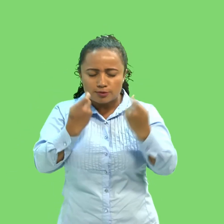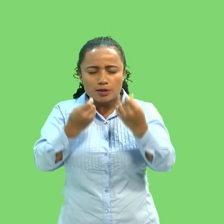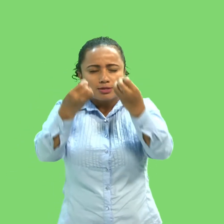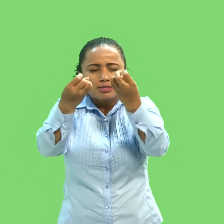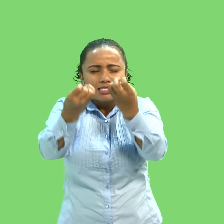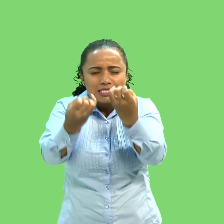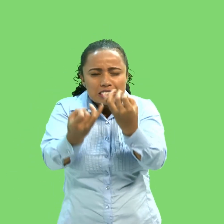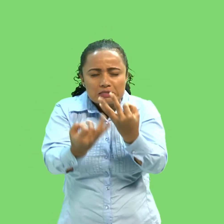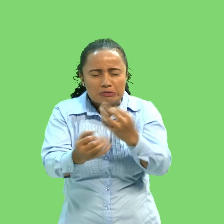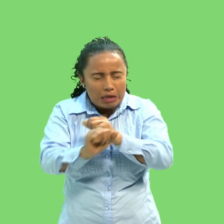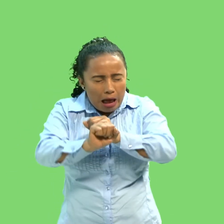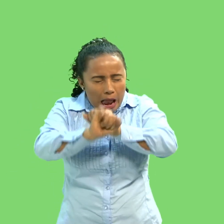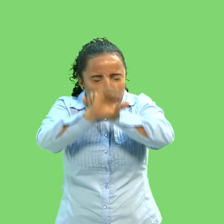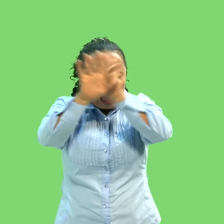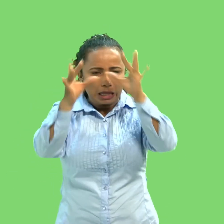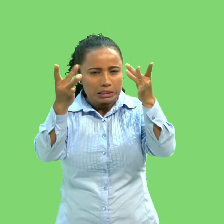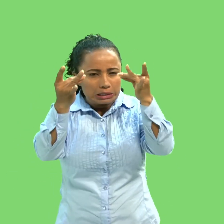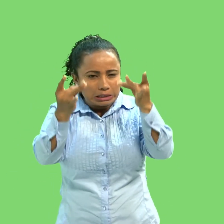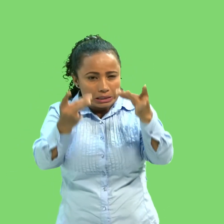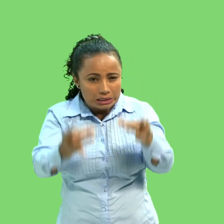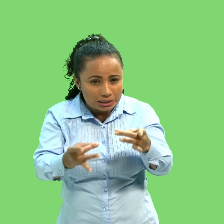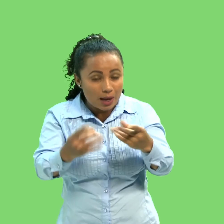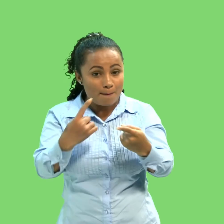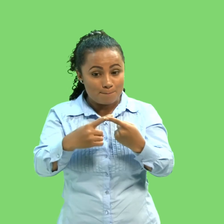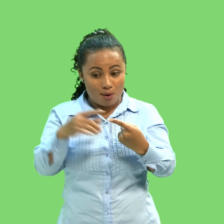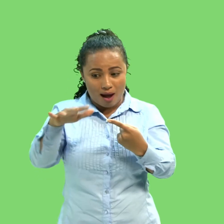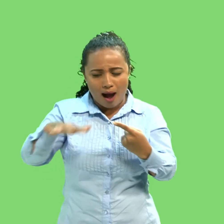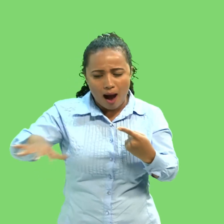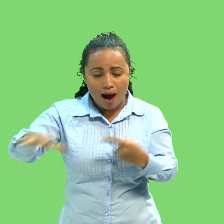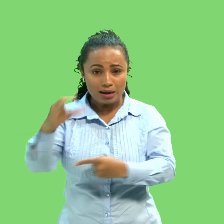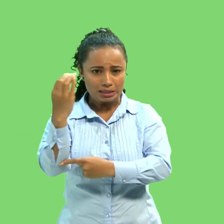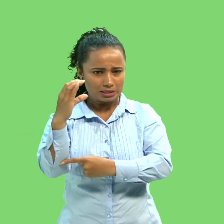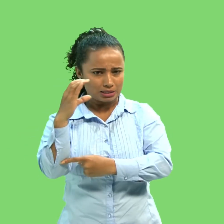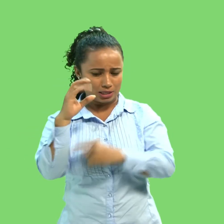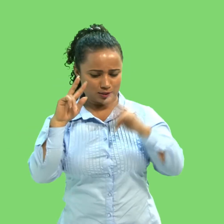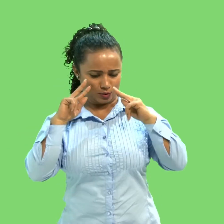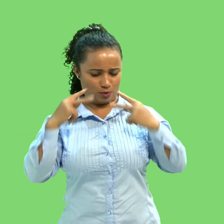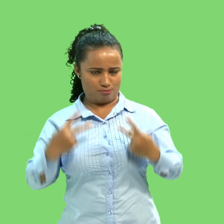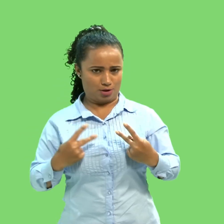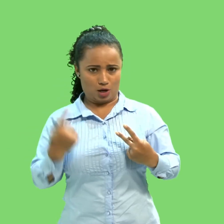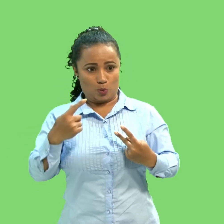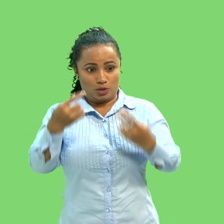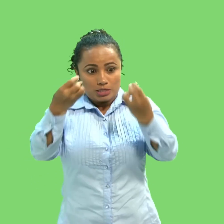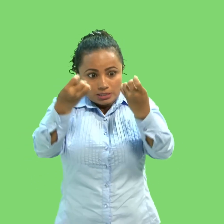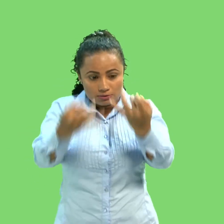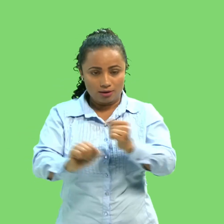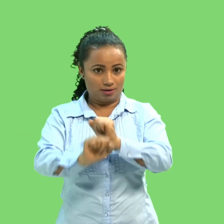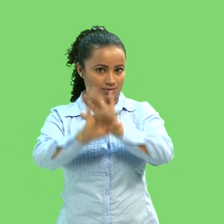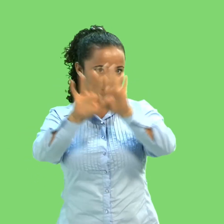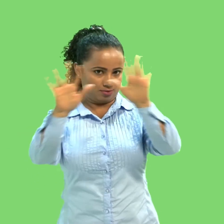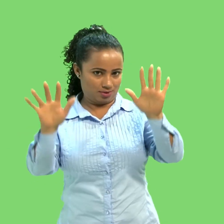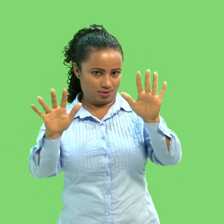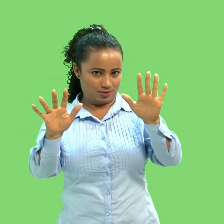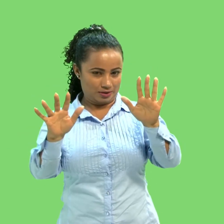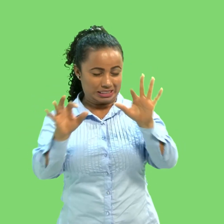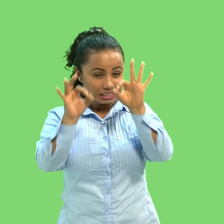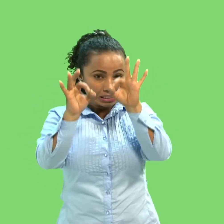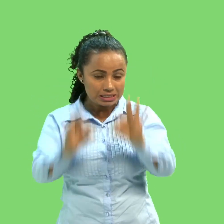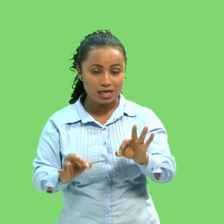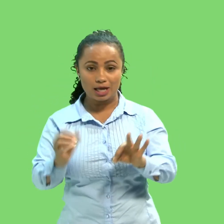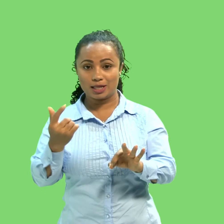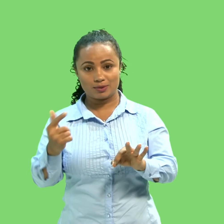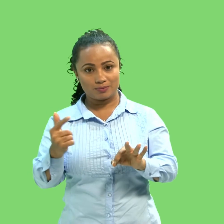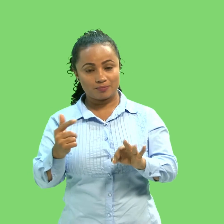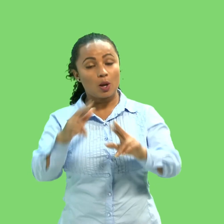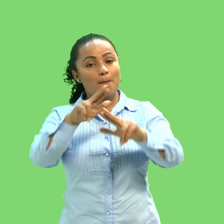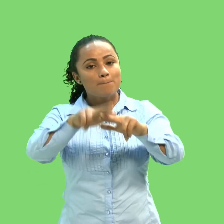de linguística aplicada, porque na área das ciências humanas não pode haver, pelo nosso entendimento, definições fixas e exatas, trataremos